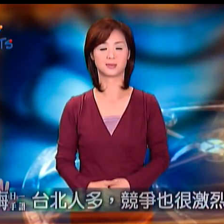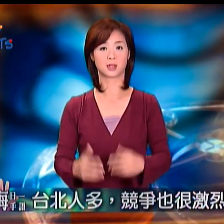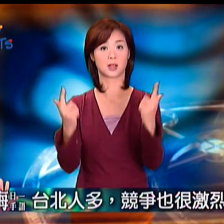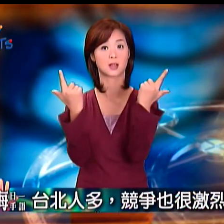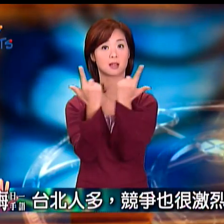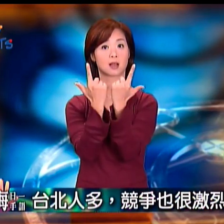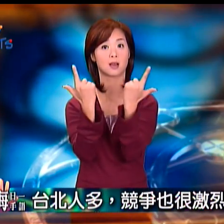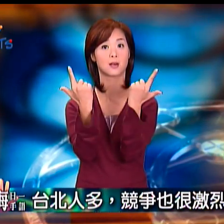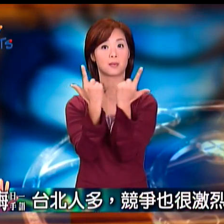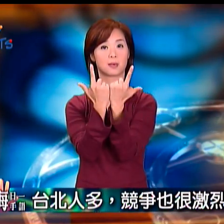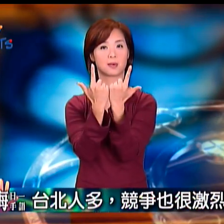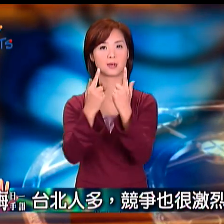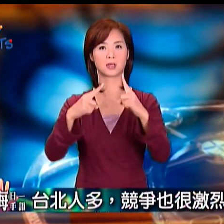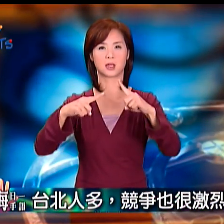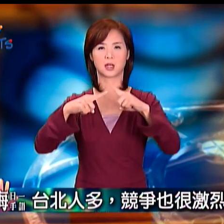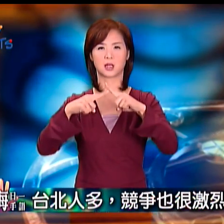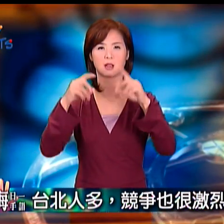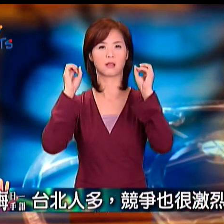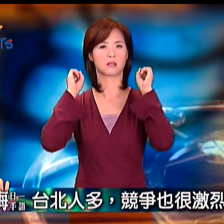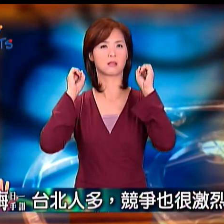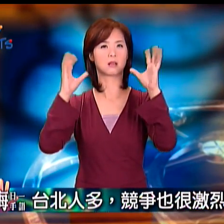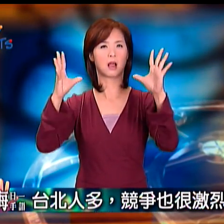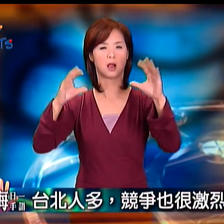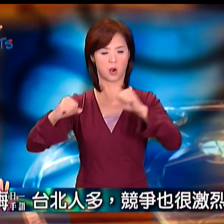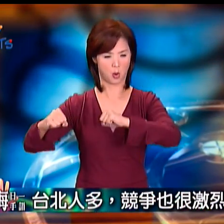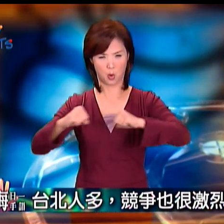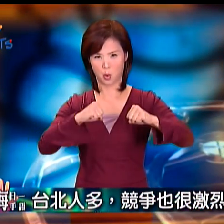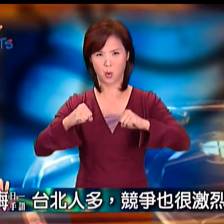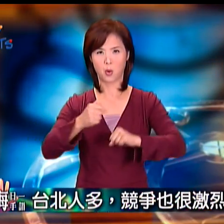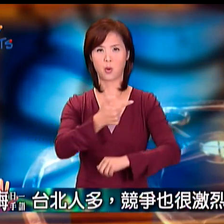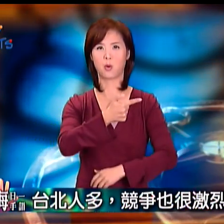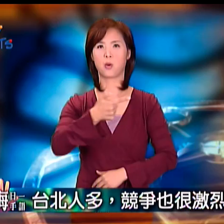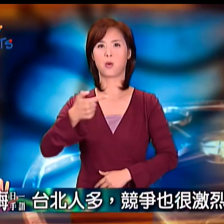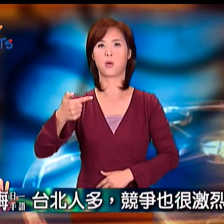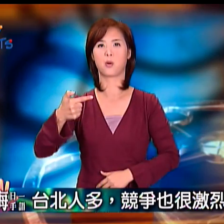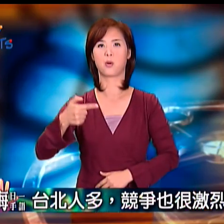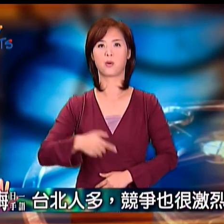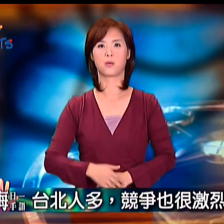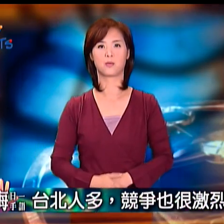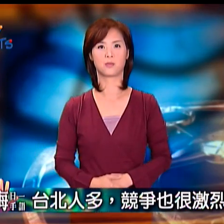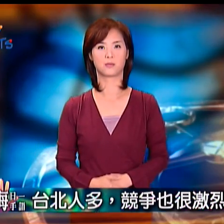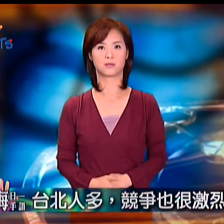台北人多，竞争也很激烈。